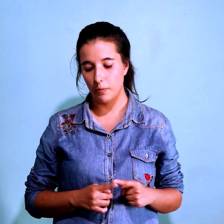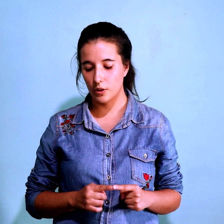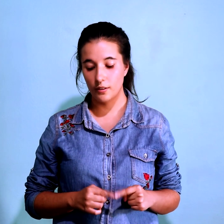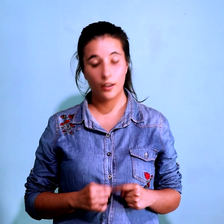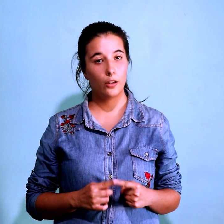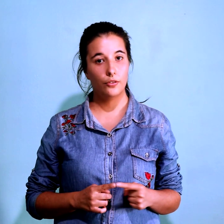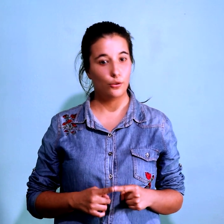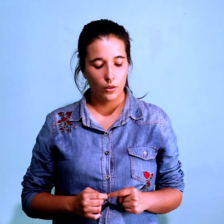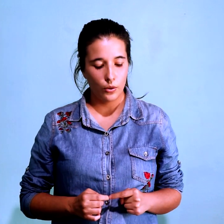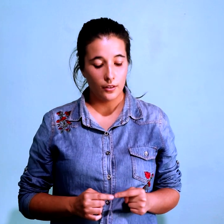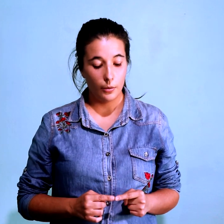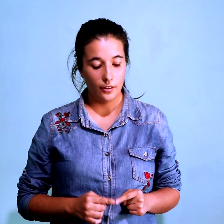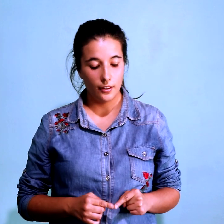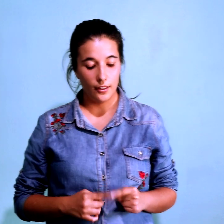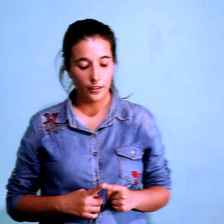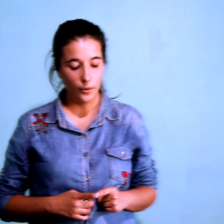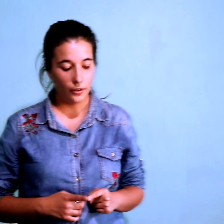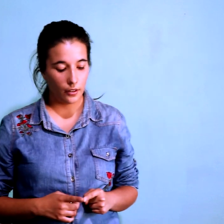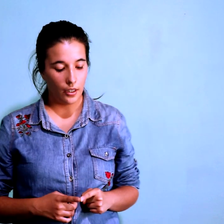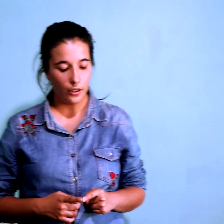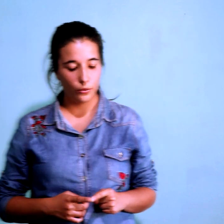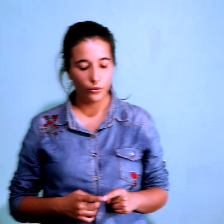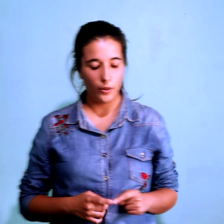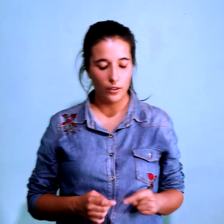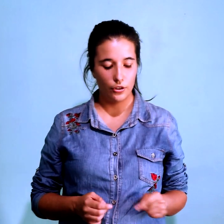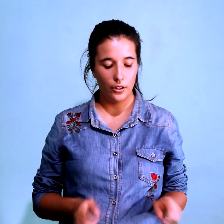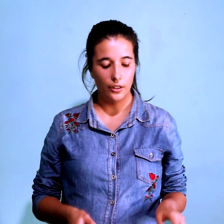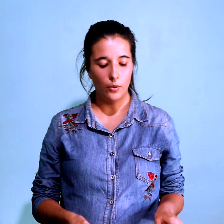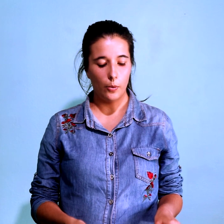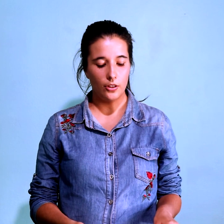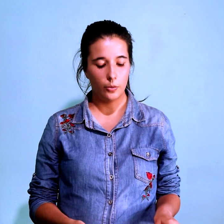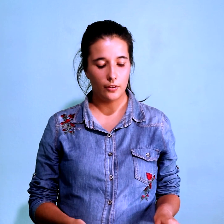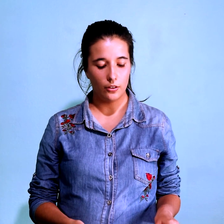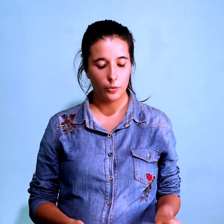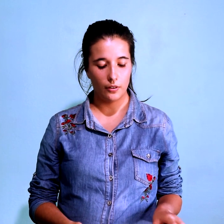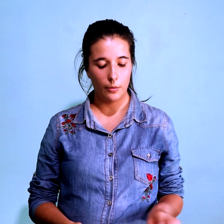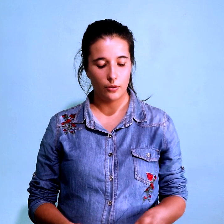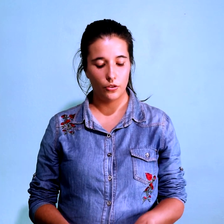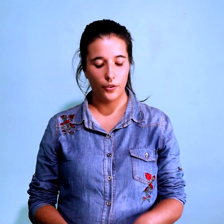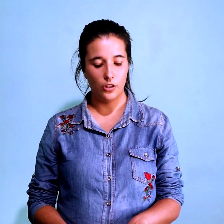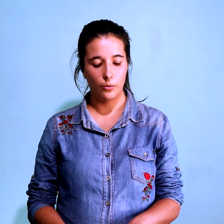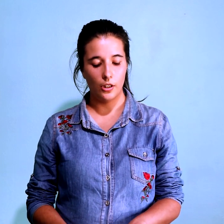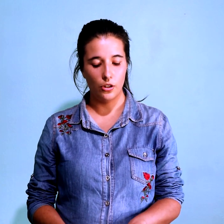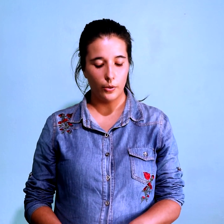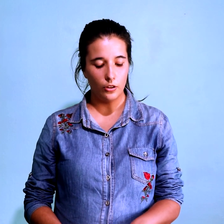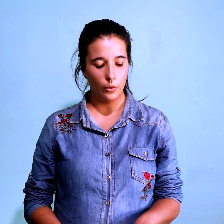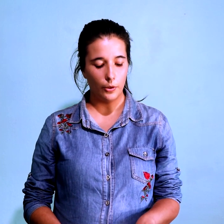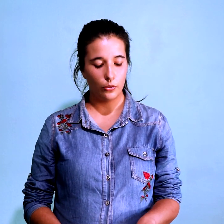poder encerrar o vídeo. Outra semelhança entre as línguas é que os usuários de língua podem expressar seus pensamentos diferentemente, por isso uma pessoa